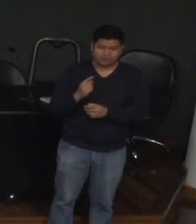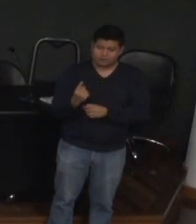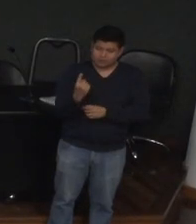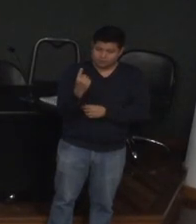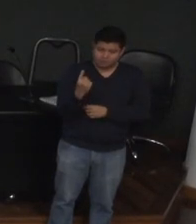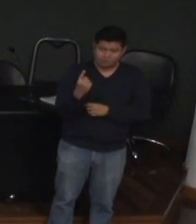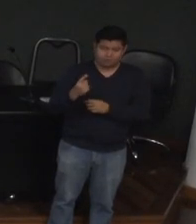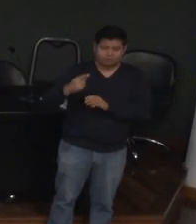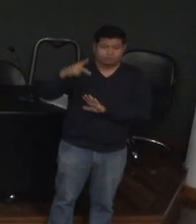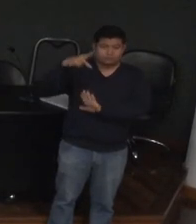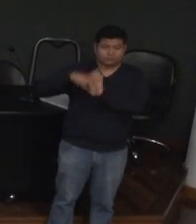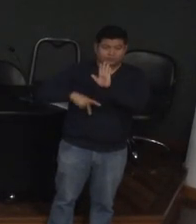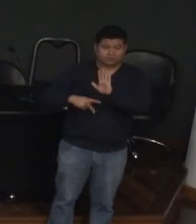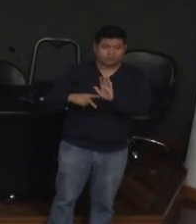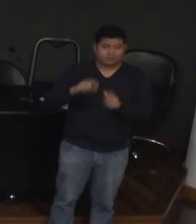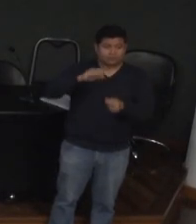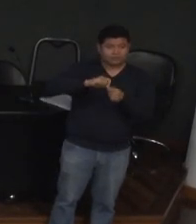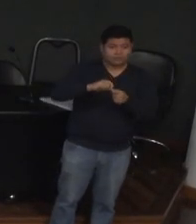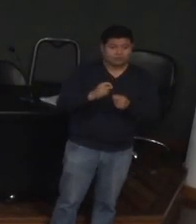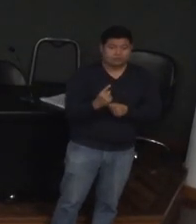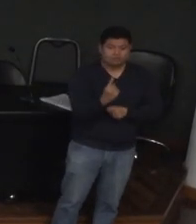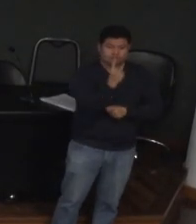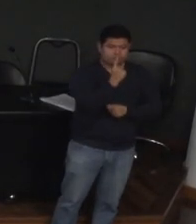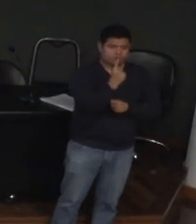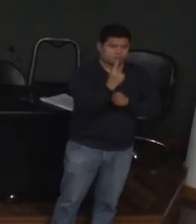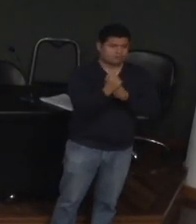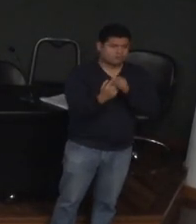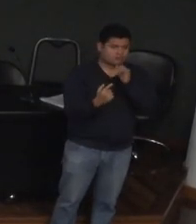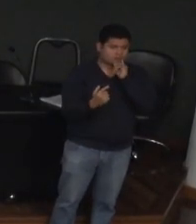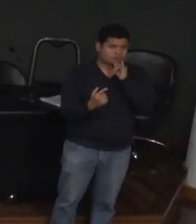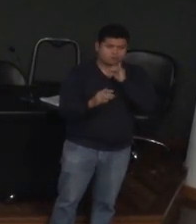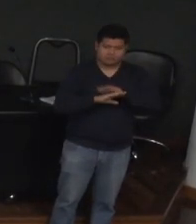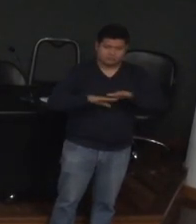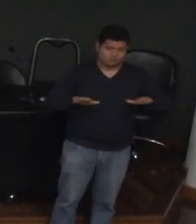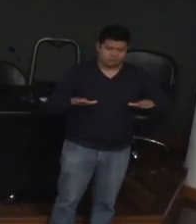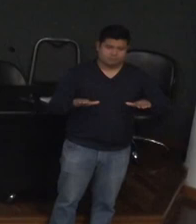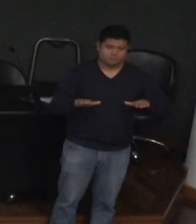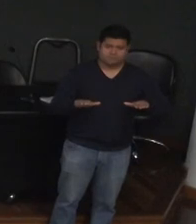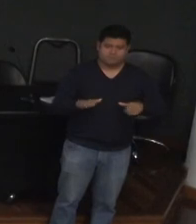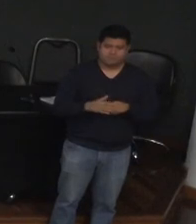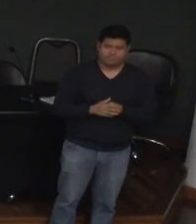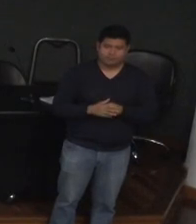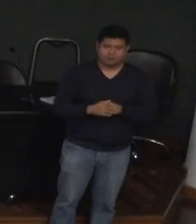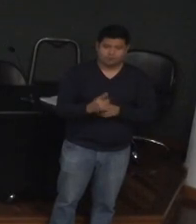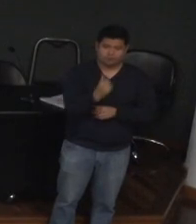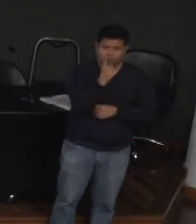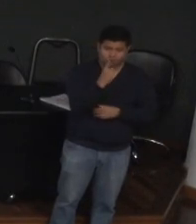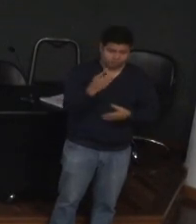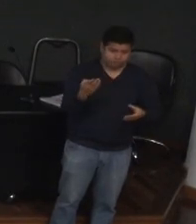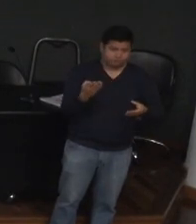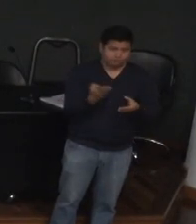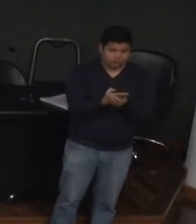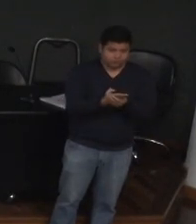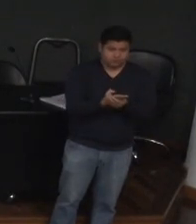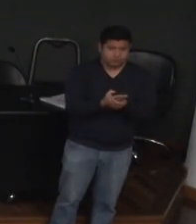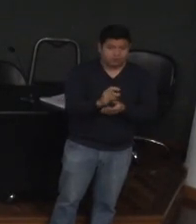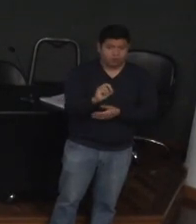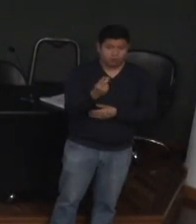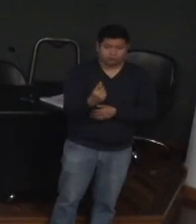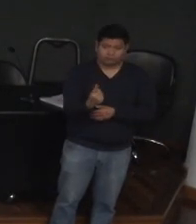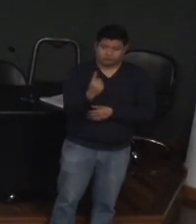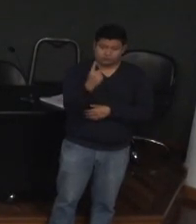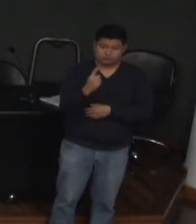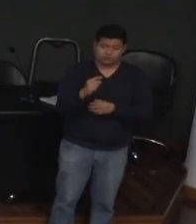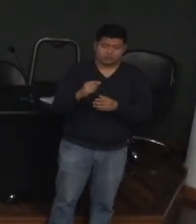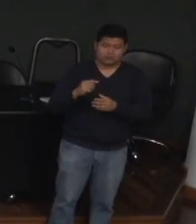fazer um exemplo. Então, um processo ou um ativo ou